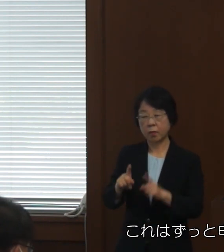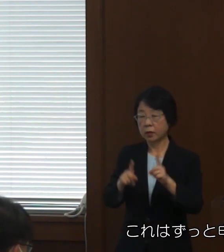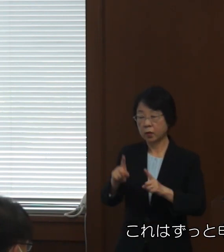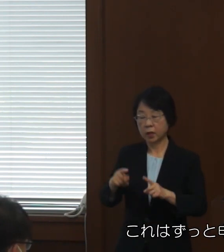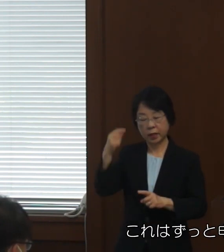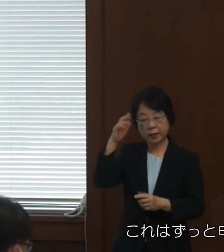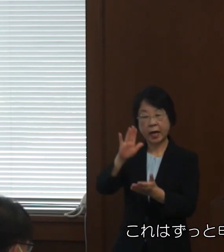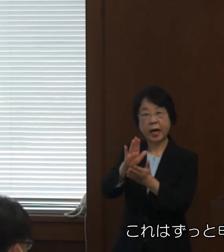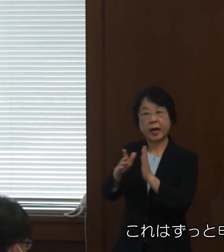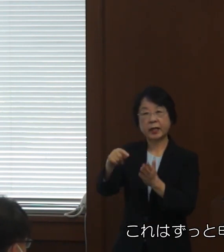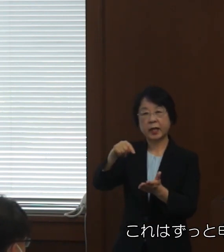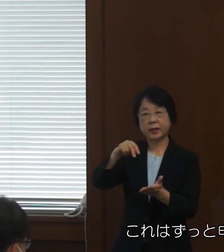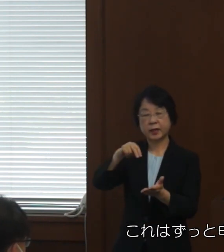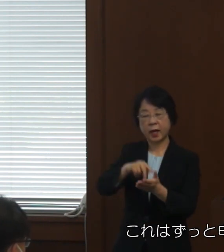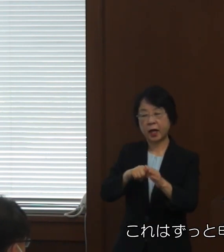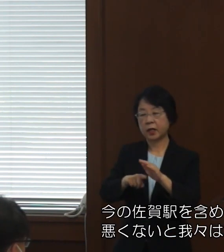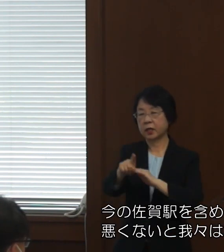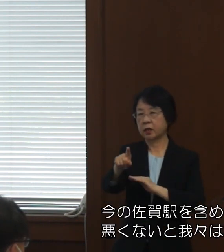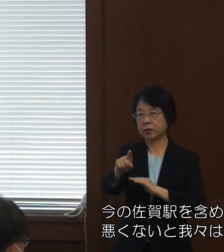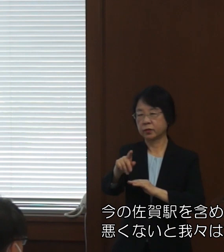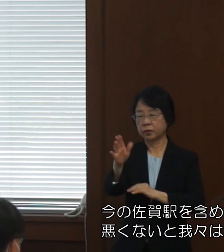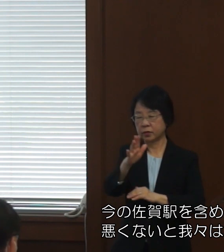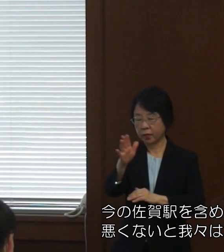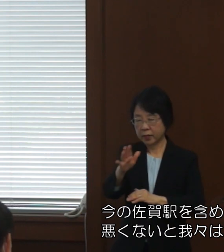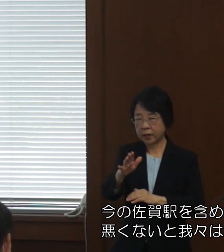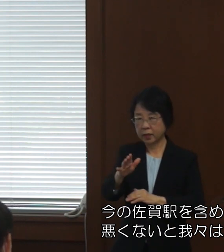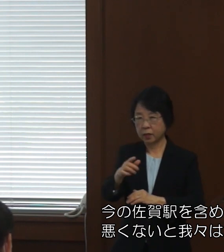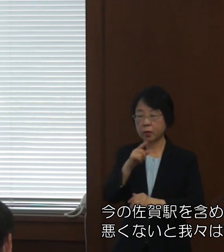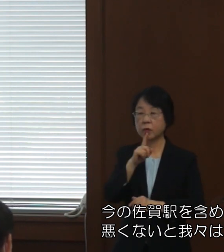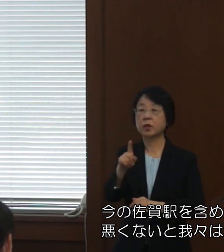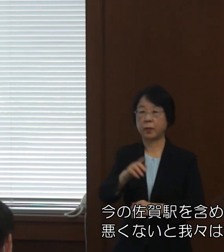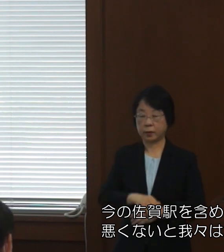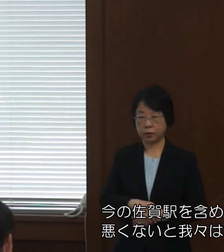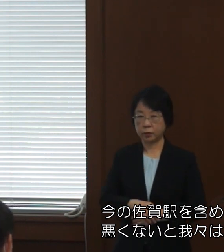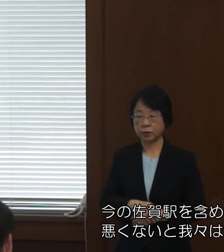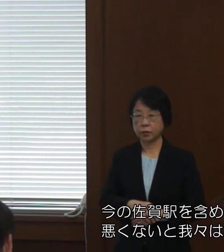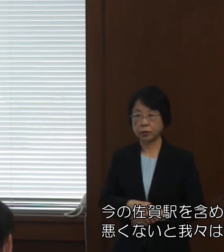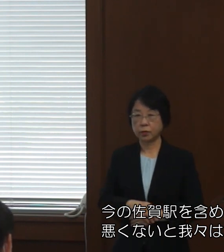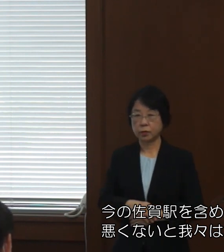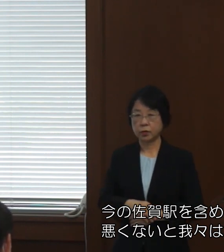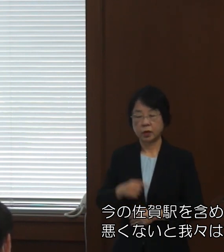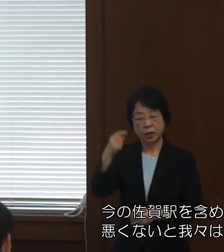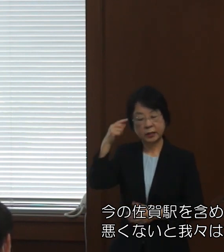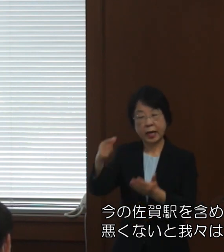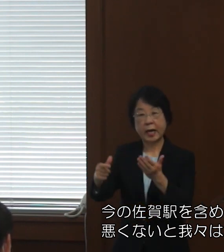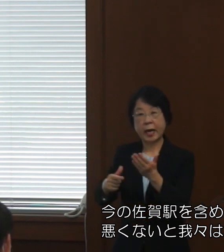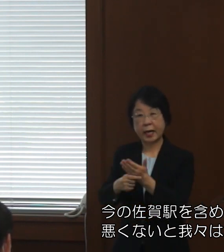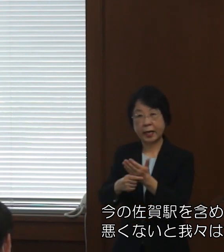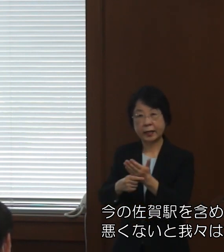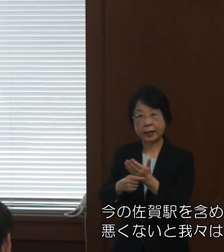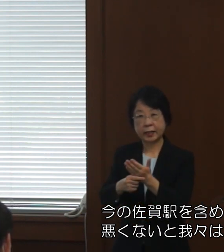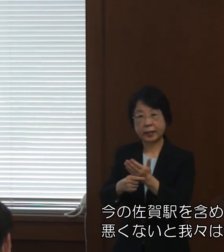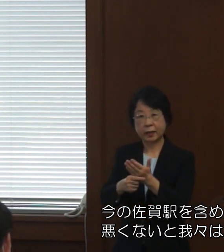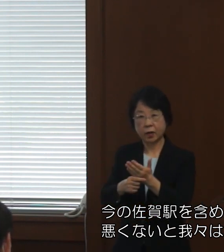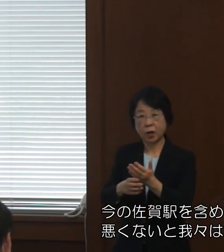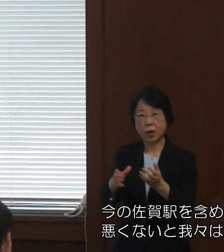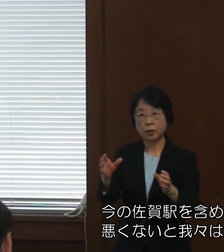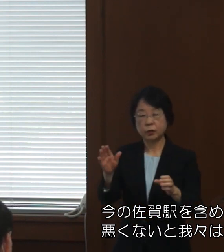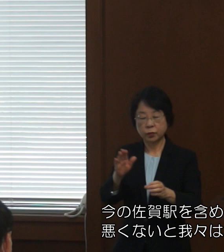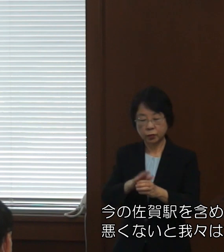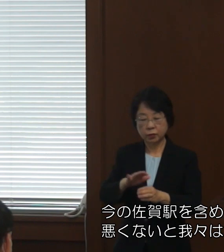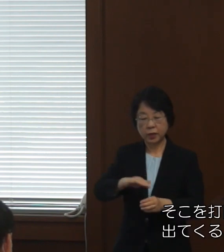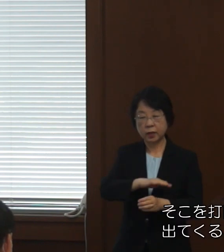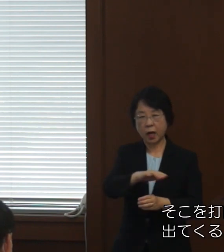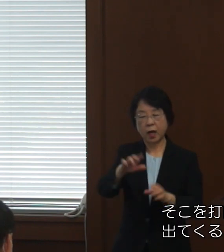はないとこれずっと申し上げている通りで今の佐賀駅を含めた在来線の環境というのは悪くないと我々